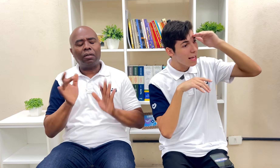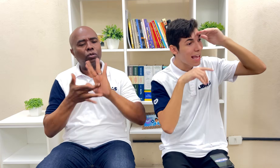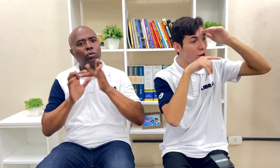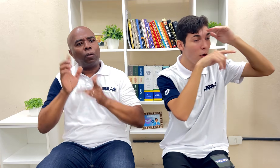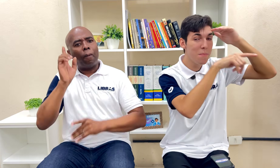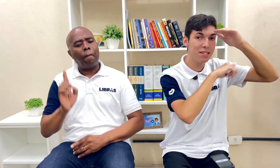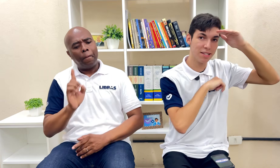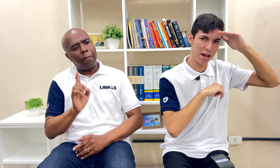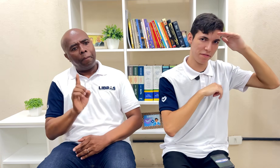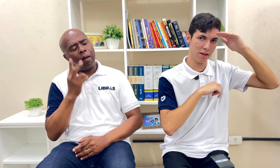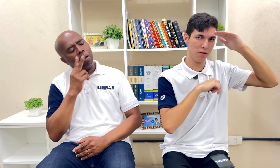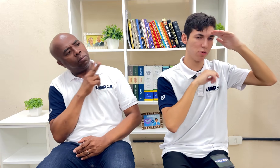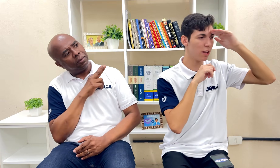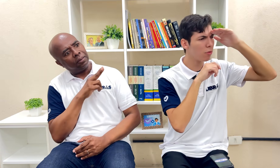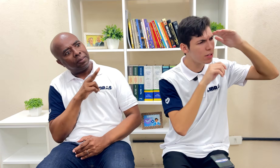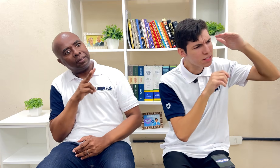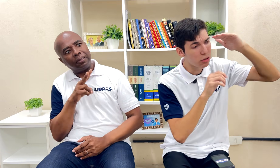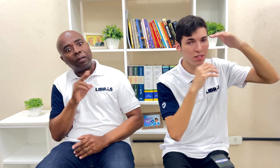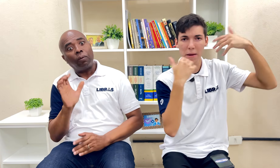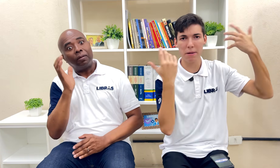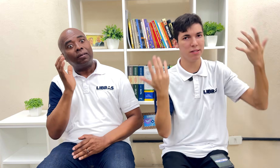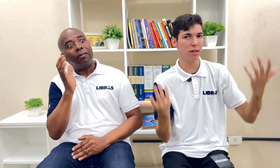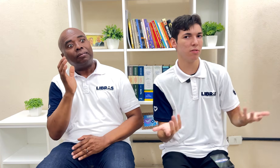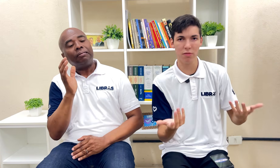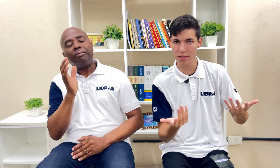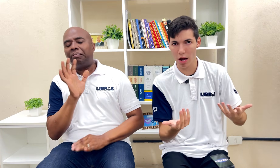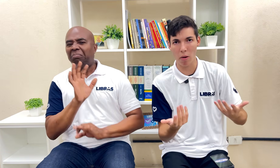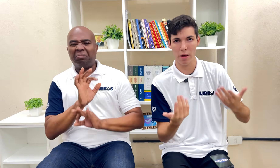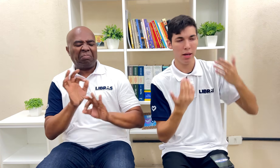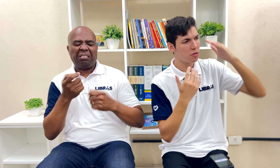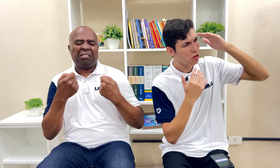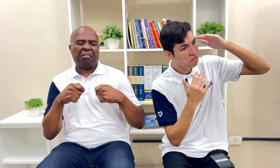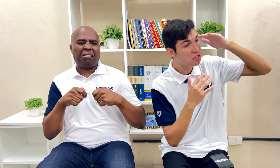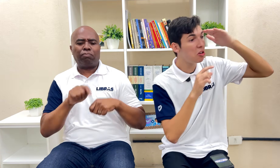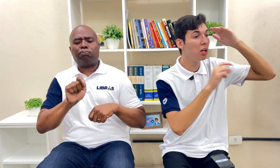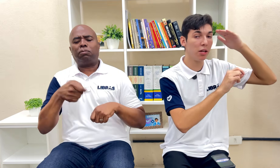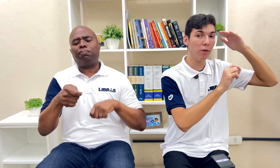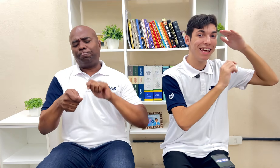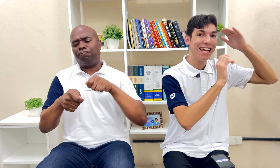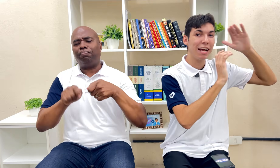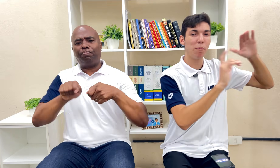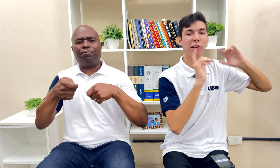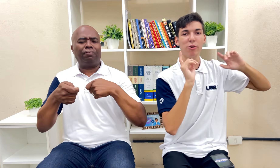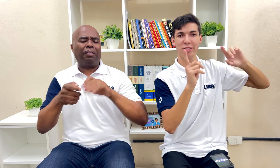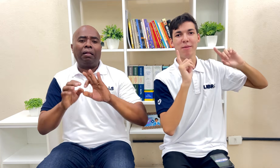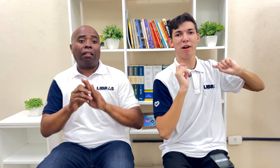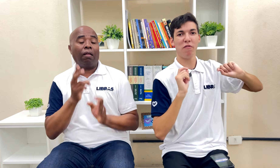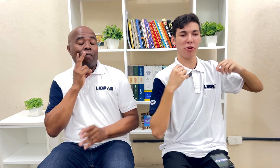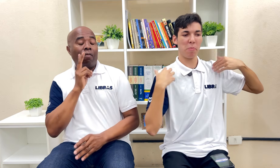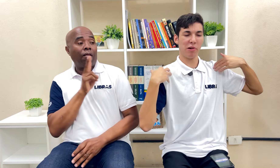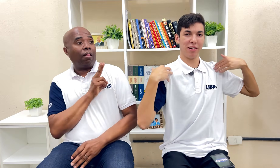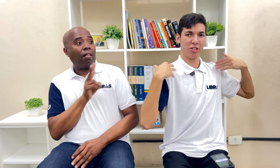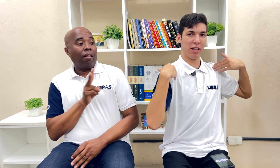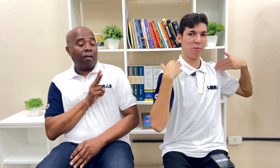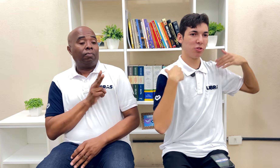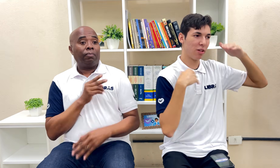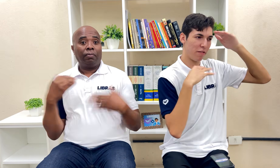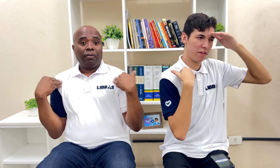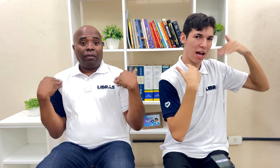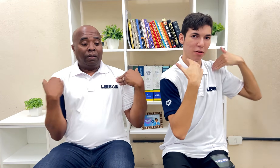ele observa o que está acontecendo, sem precisar usar o sinal. Eu só fiz ele olhando. Porque o sistema anafórico é importante. Lembra onde eu estava virado?